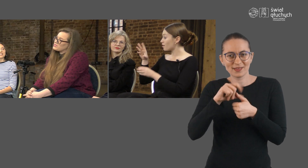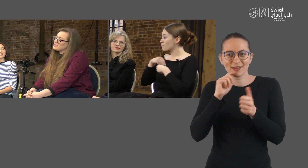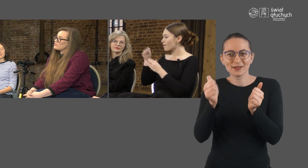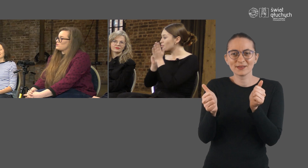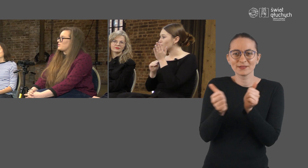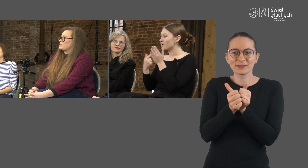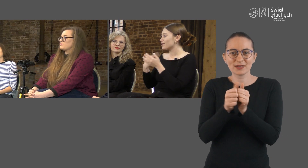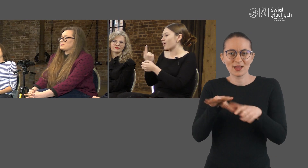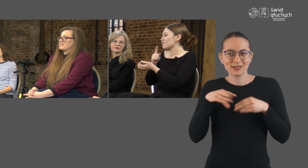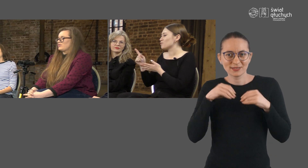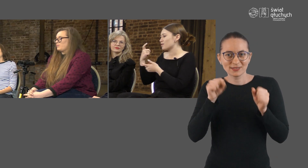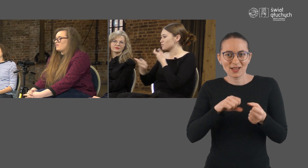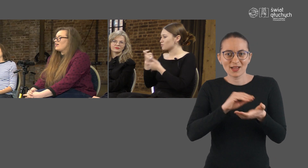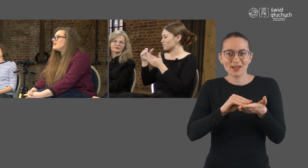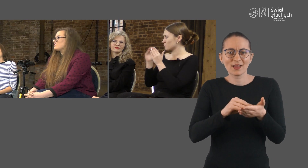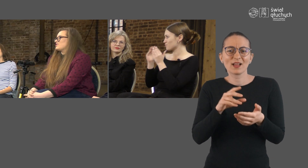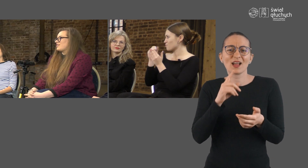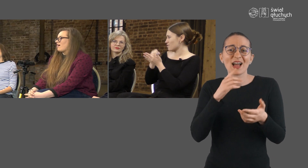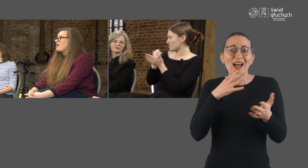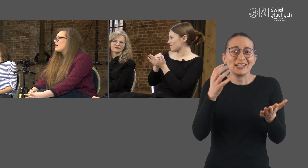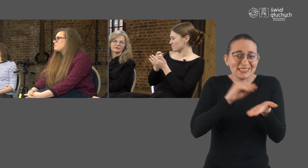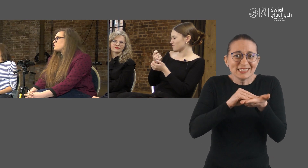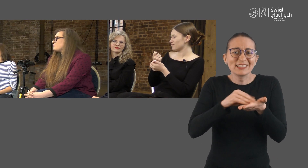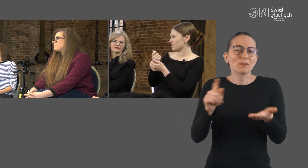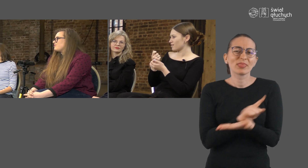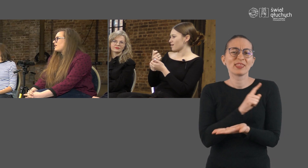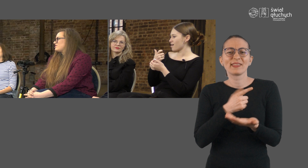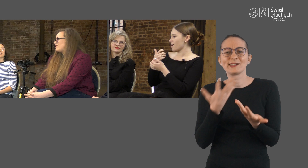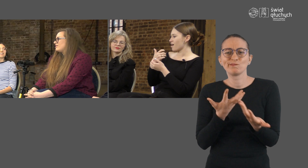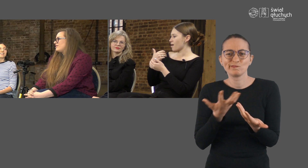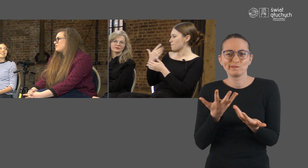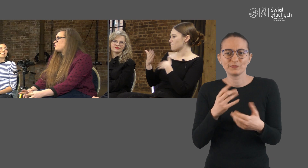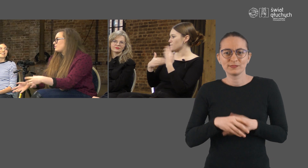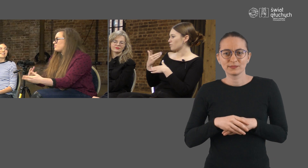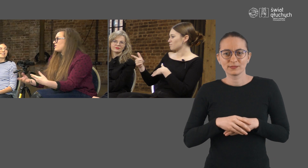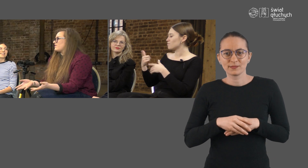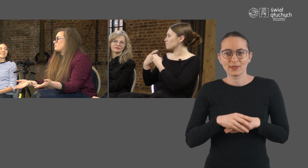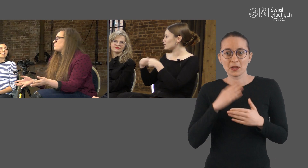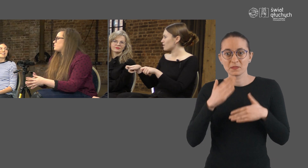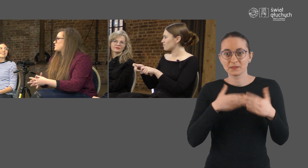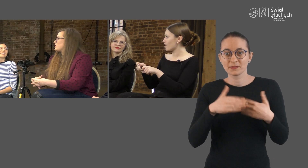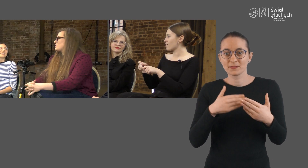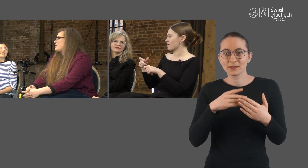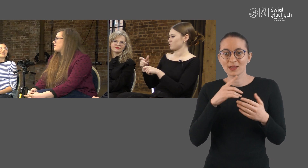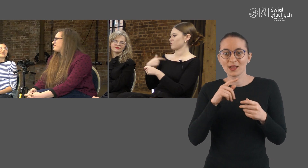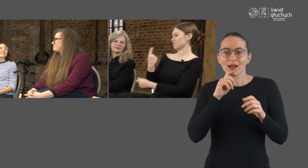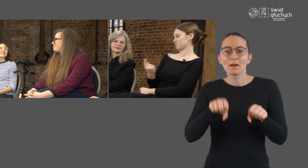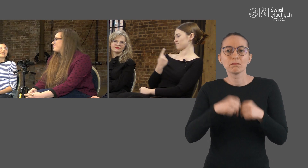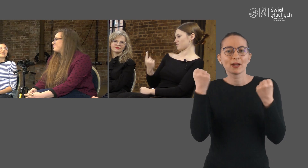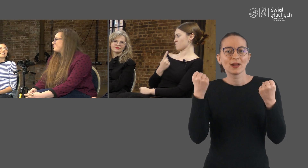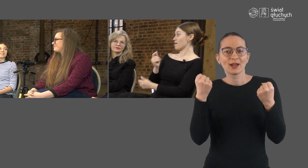bo nie zdążyłam zrobić pracy domowej, czy coś takiego. A potem w klasie, potem na przerwach byłam mimo wszystko